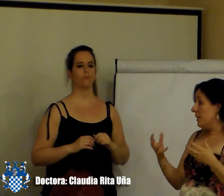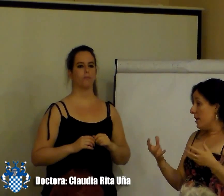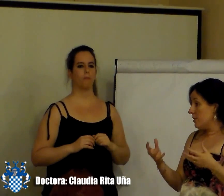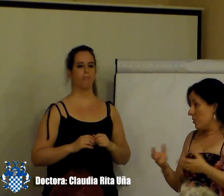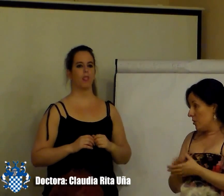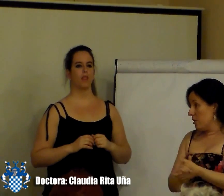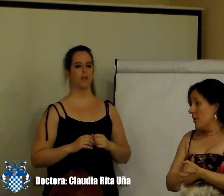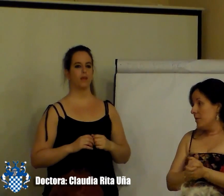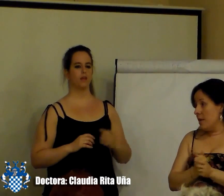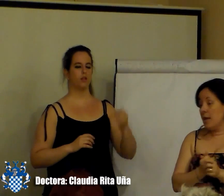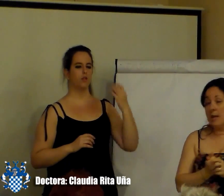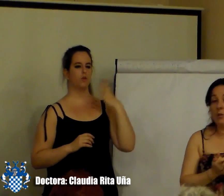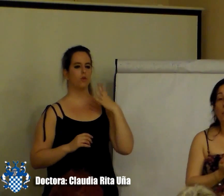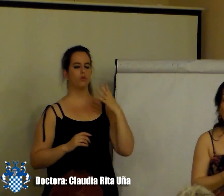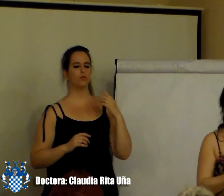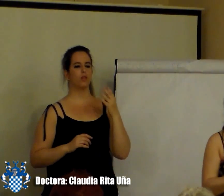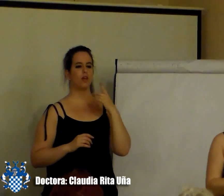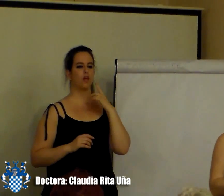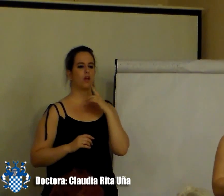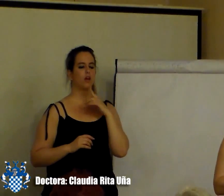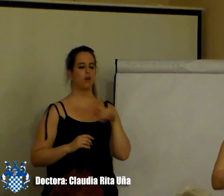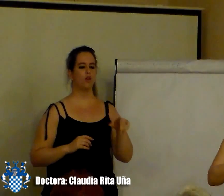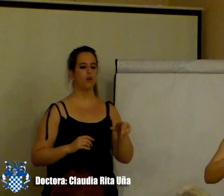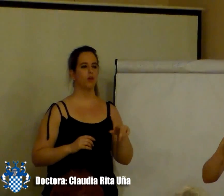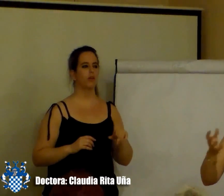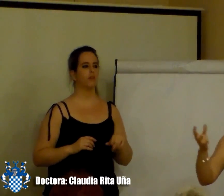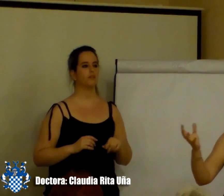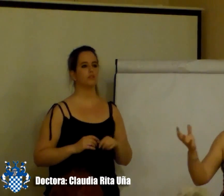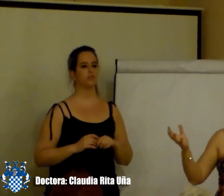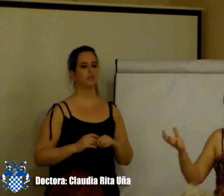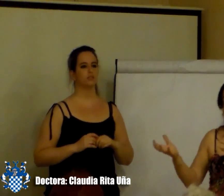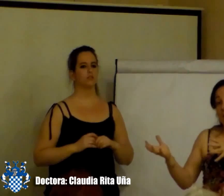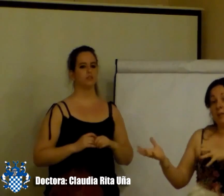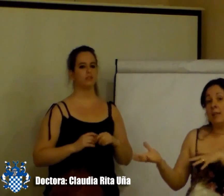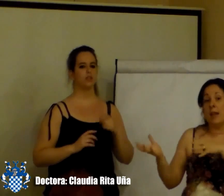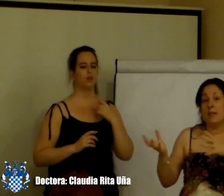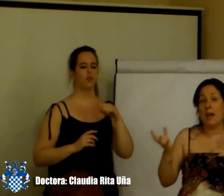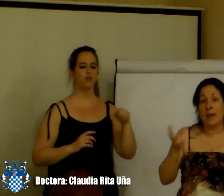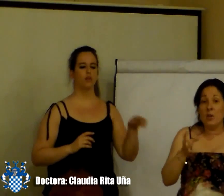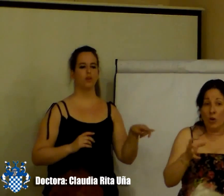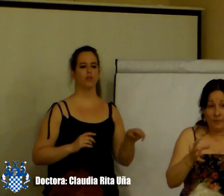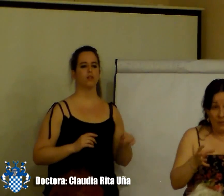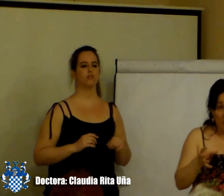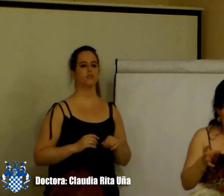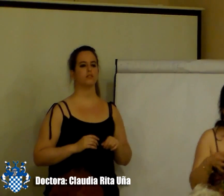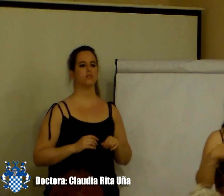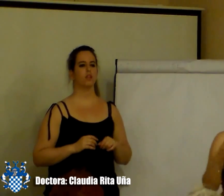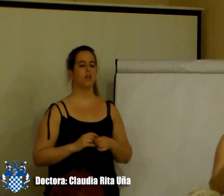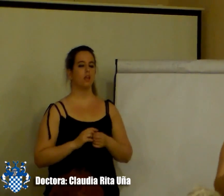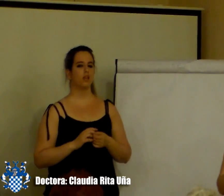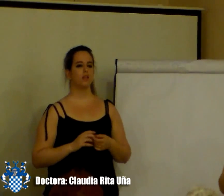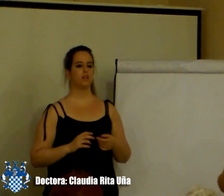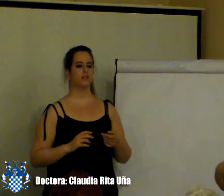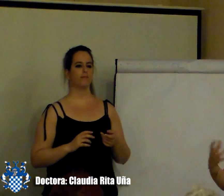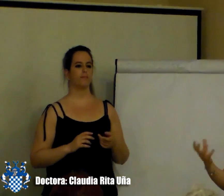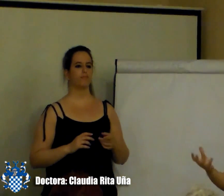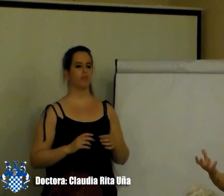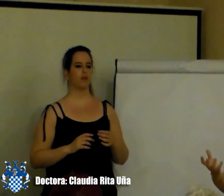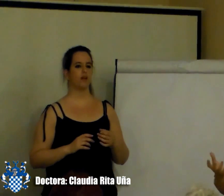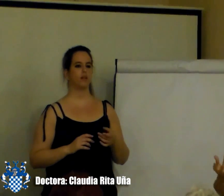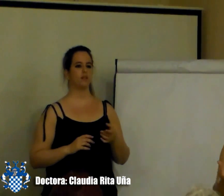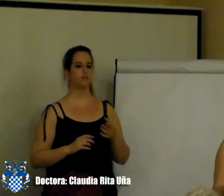colores muy intensos, ¿sí? Eso puede ocurrir y puede haber días que esté presente y hay días que no, ¿sí? Es una